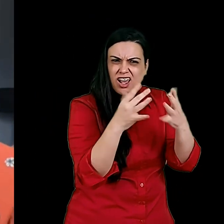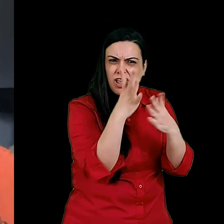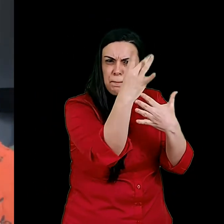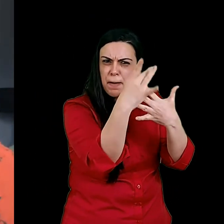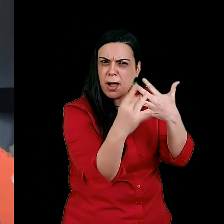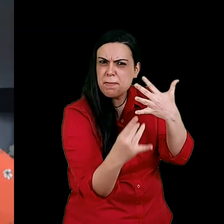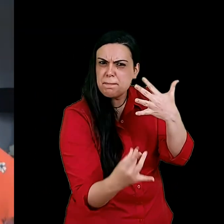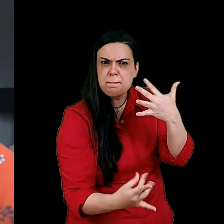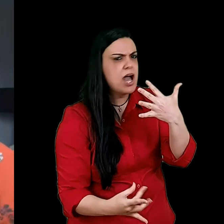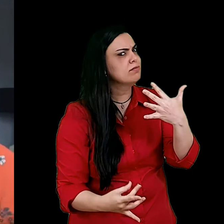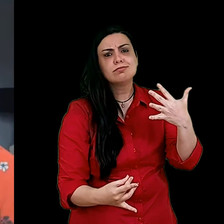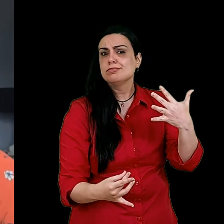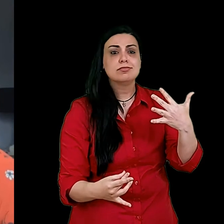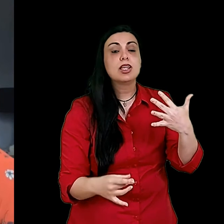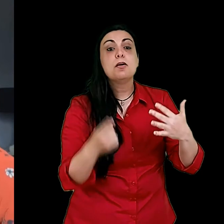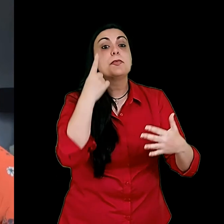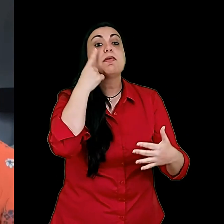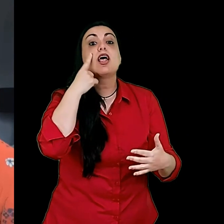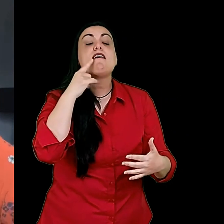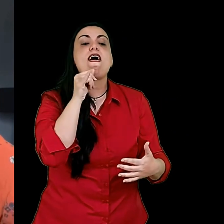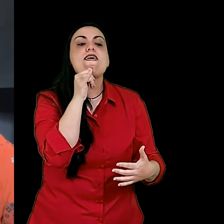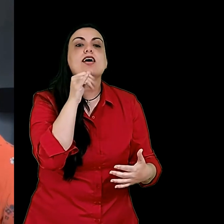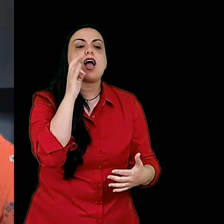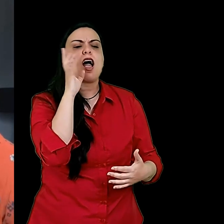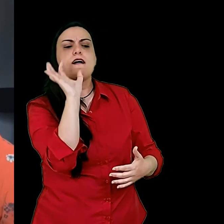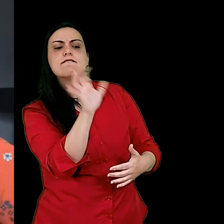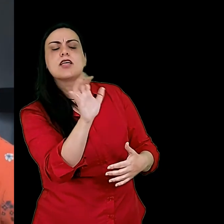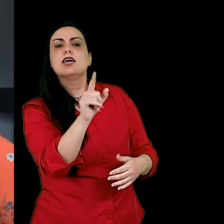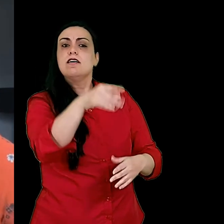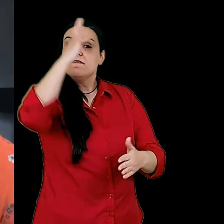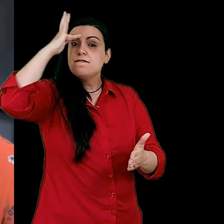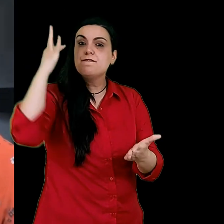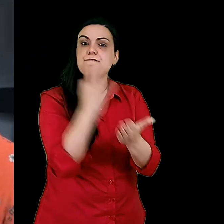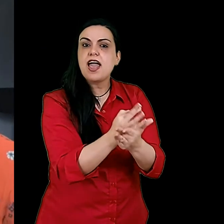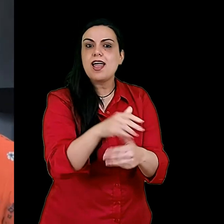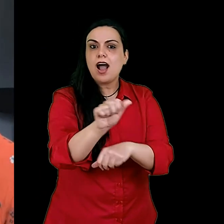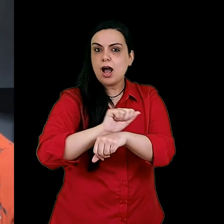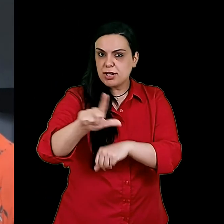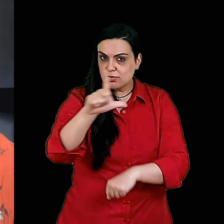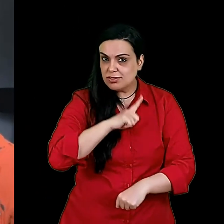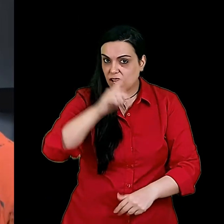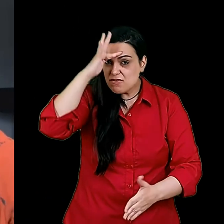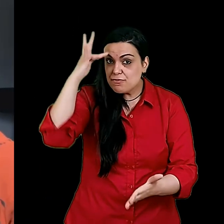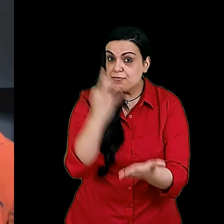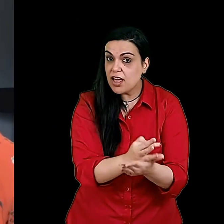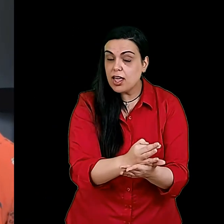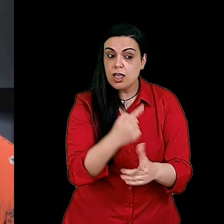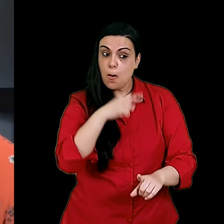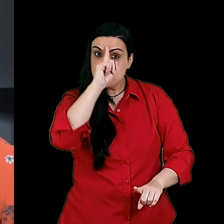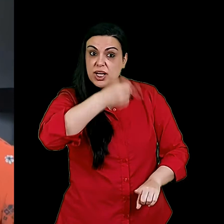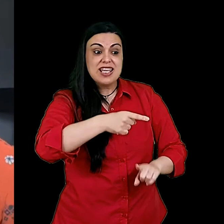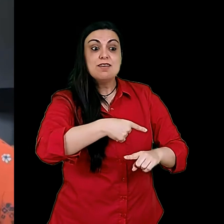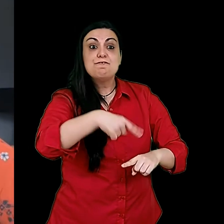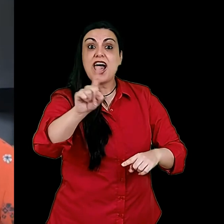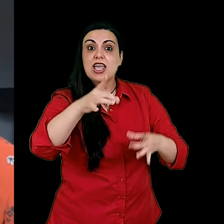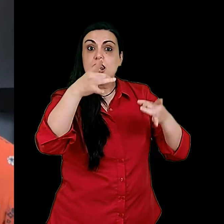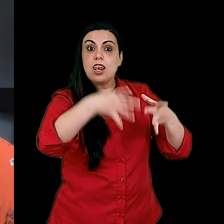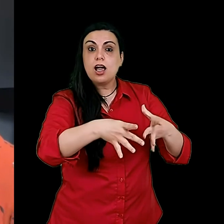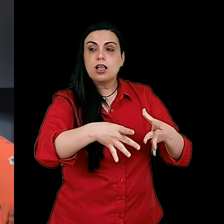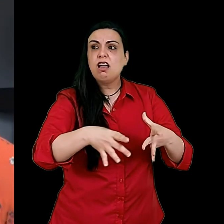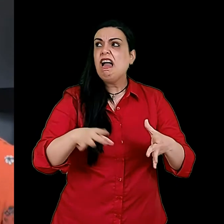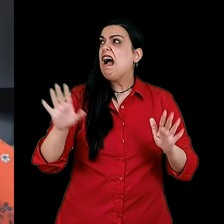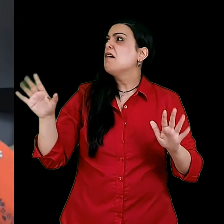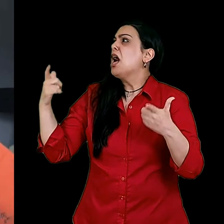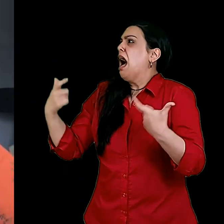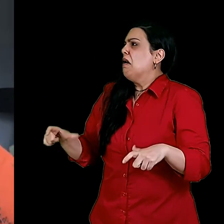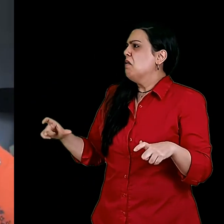quais caminhos ele teria que passar. Primeiro ele estava contando com a obediência da fé que Abraão tinha para executar o